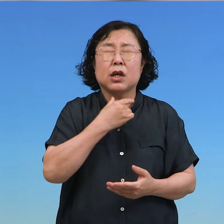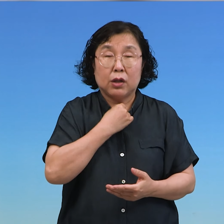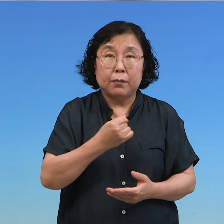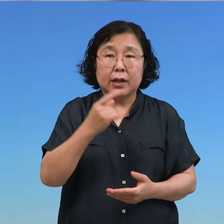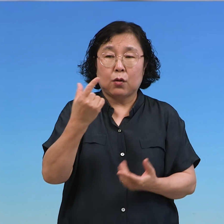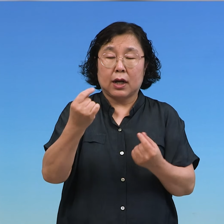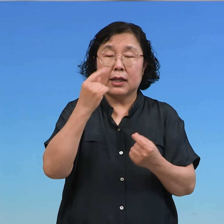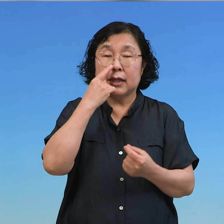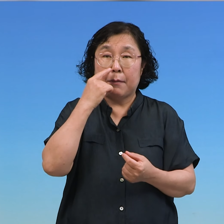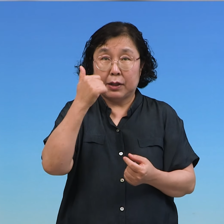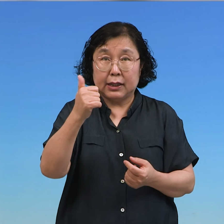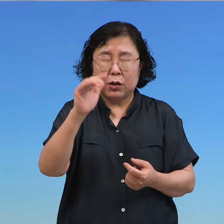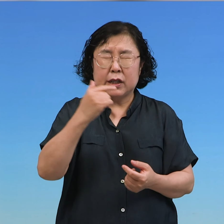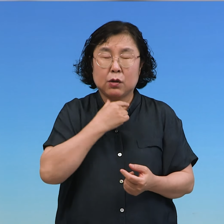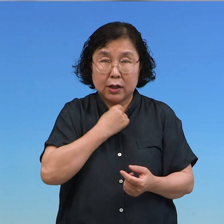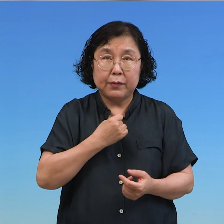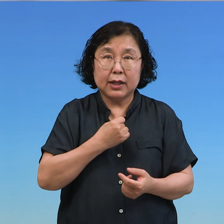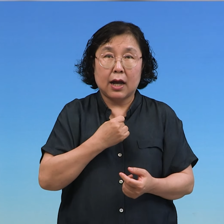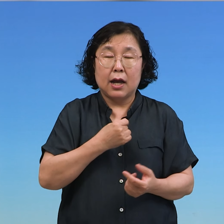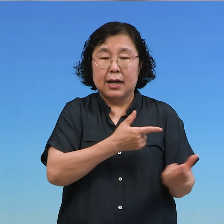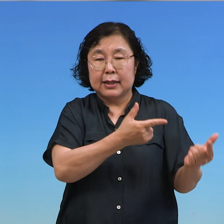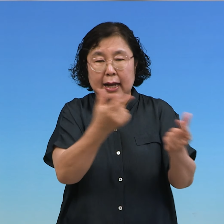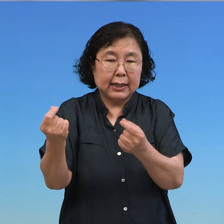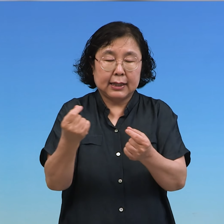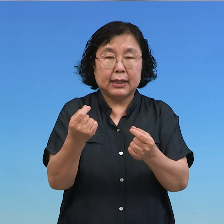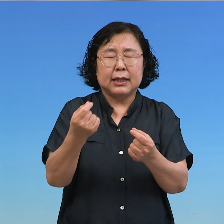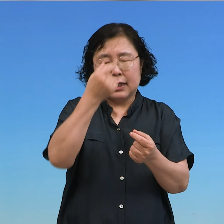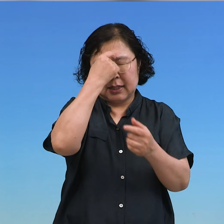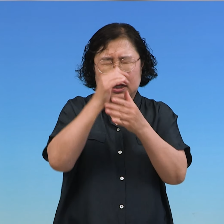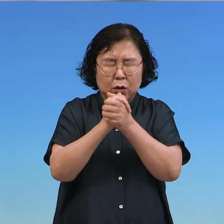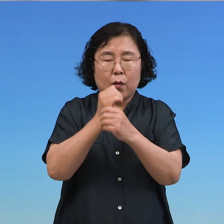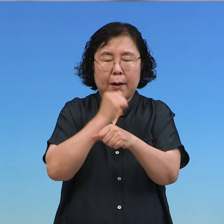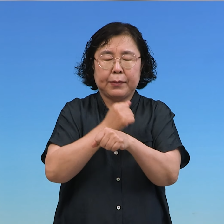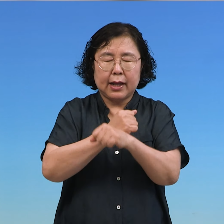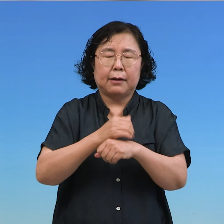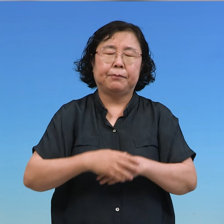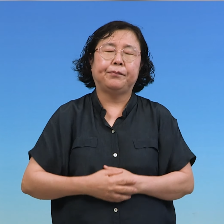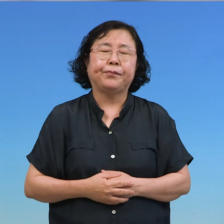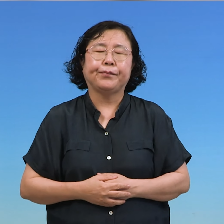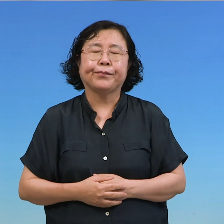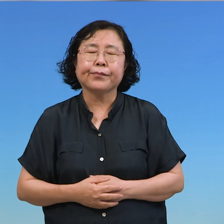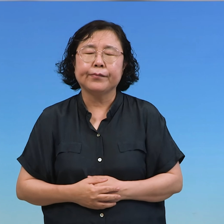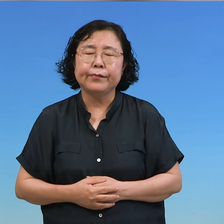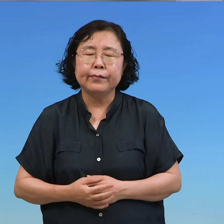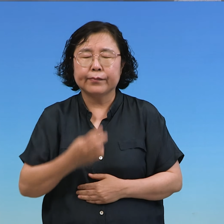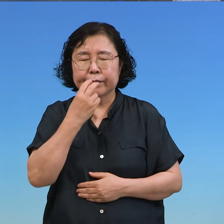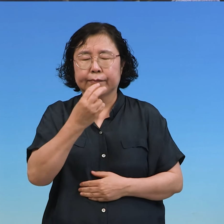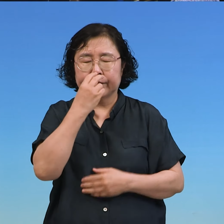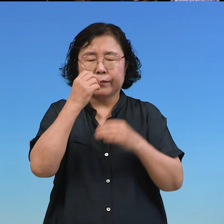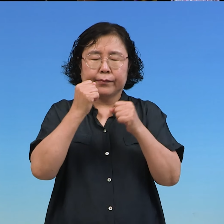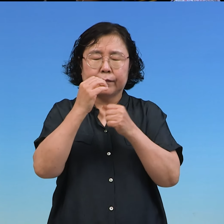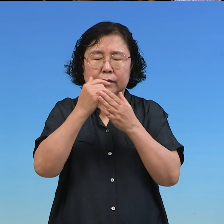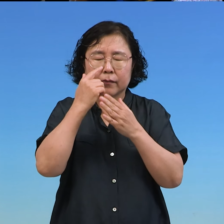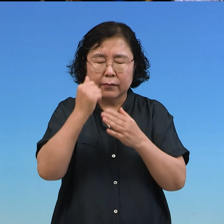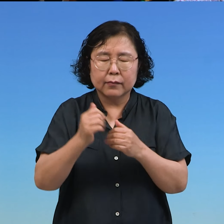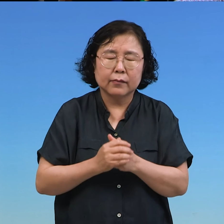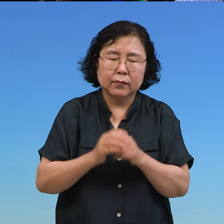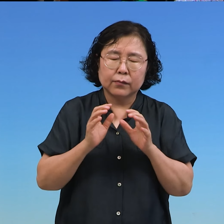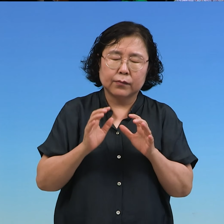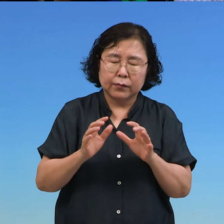소원을 가지고 우리 가정과 교회를 위하여 합심하여 통성으로 같이 기도하시겠습니다 살아계신 하나님 아버지